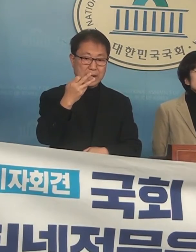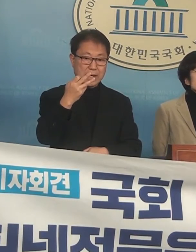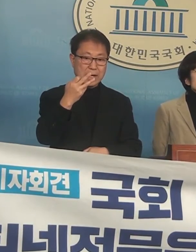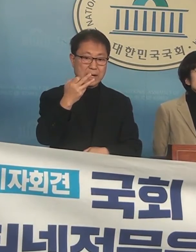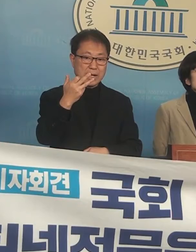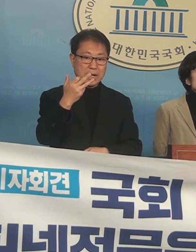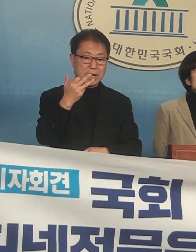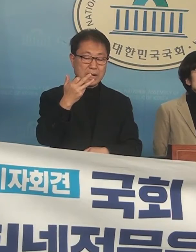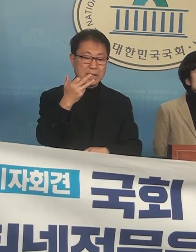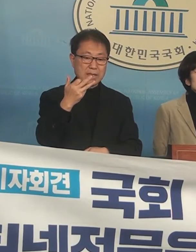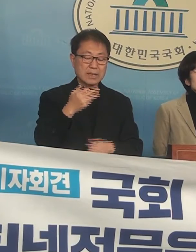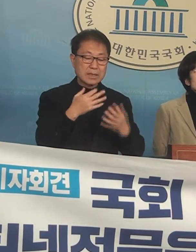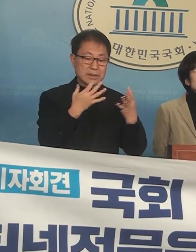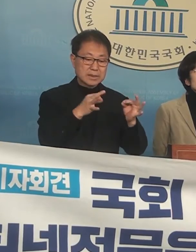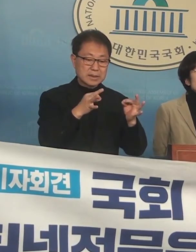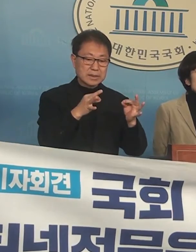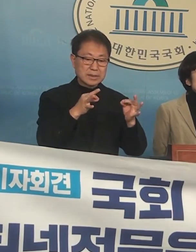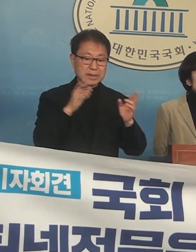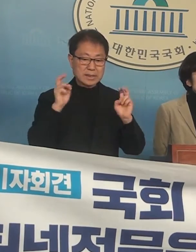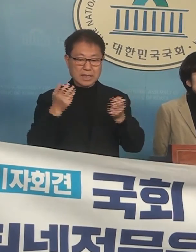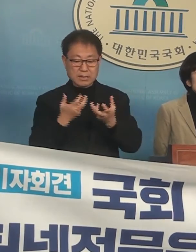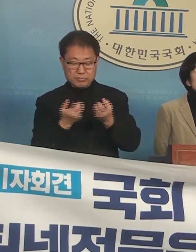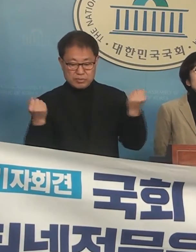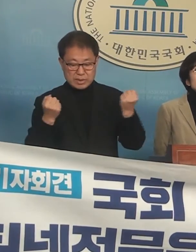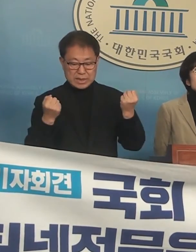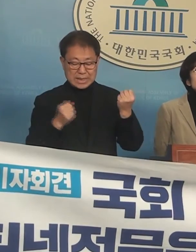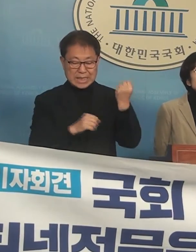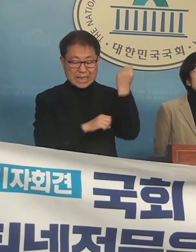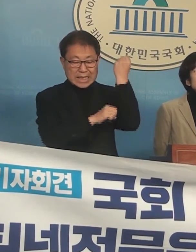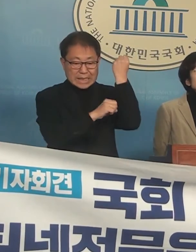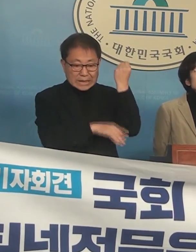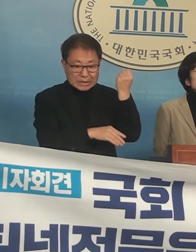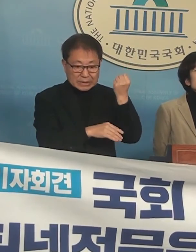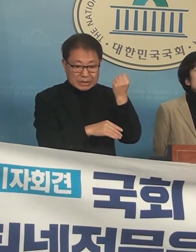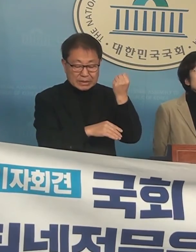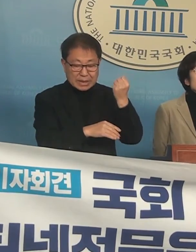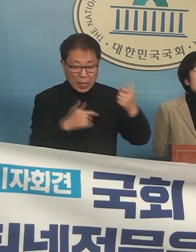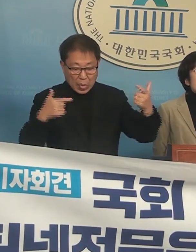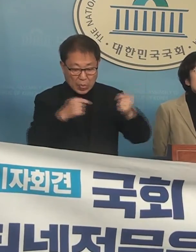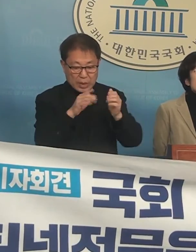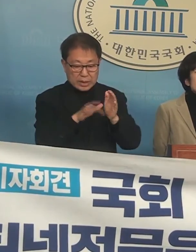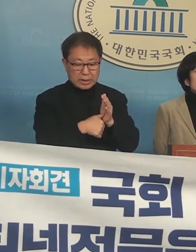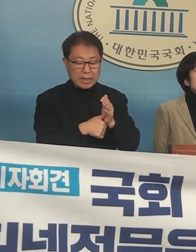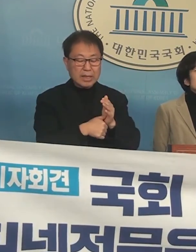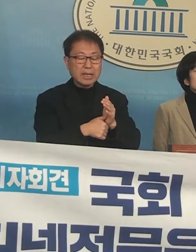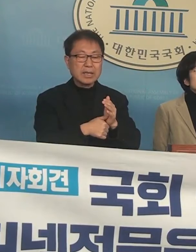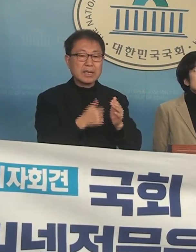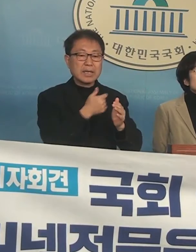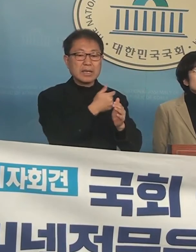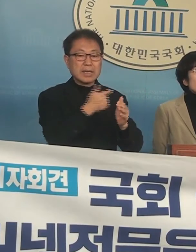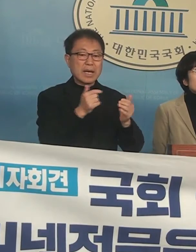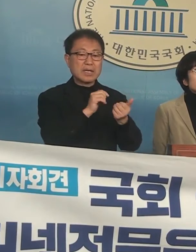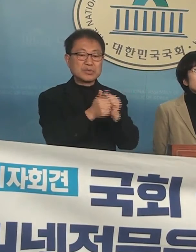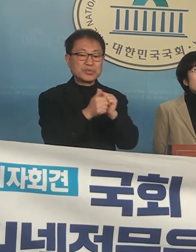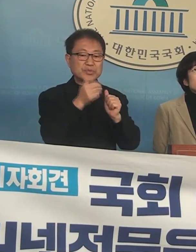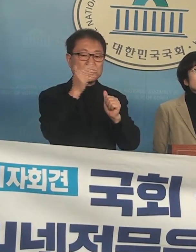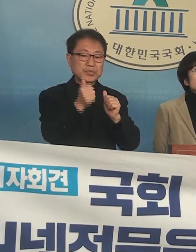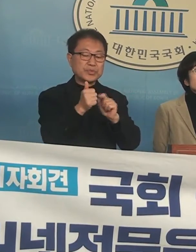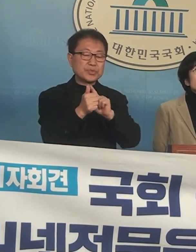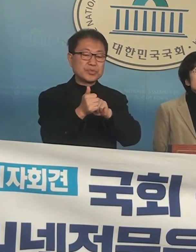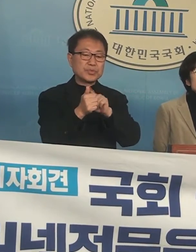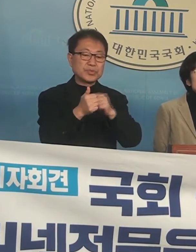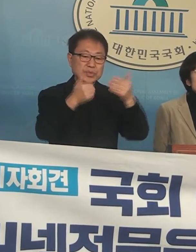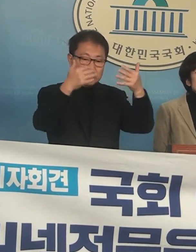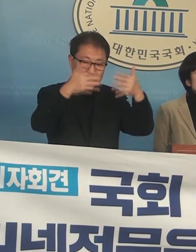인터넷 전문행에 대해서 은산분리 기준 완화할 때 대주주 적격성 요건을 강화하여 은산분리 완화에